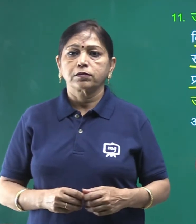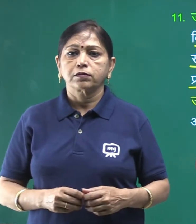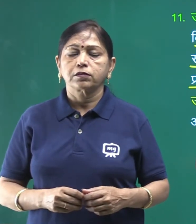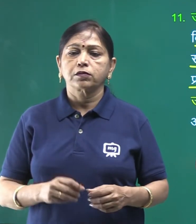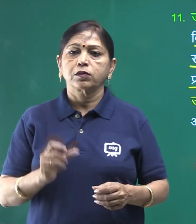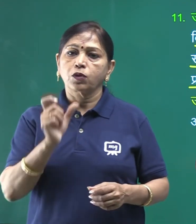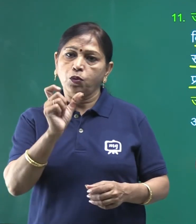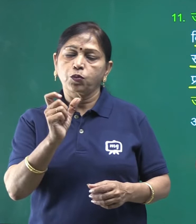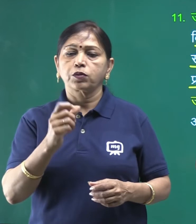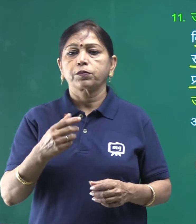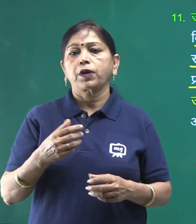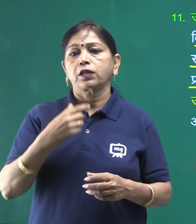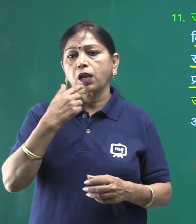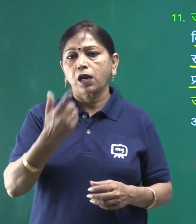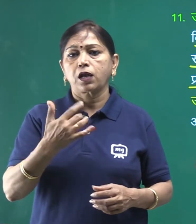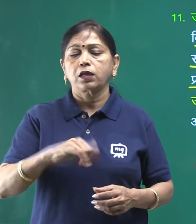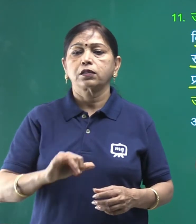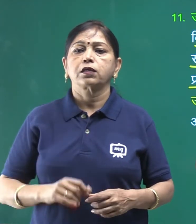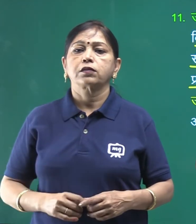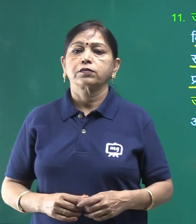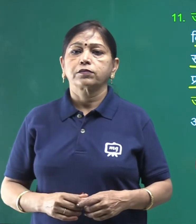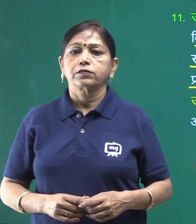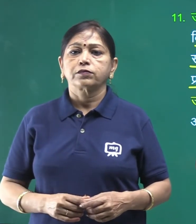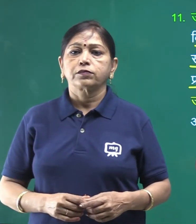ऊर्ध्वपातन कहलाती है।